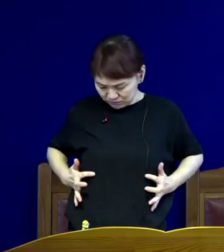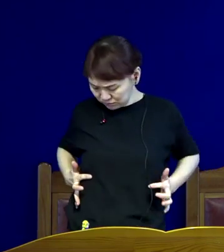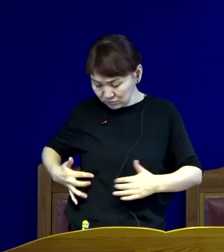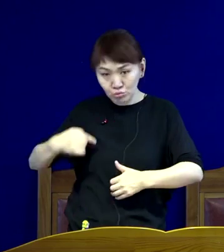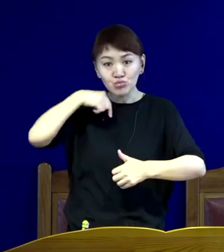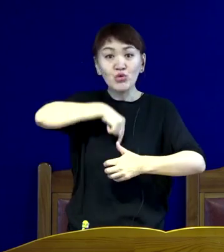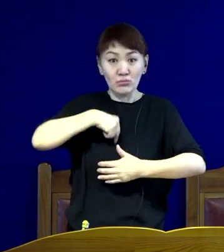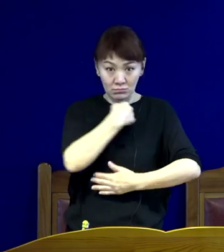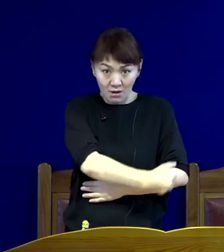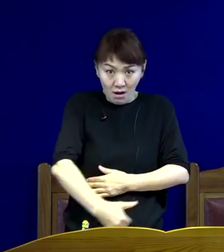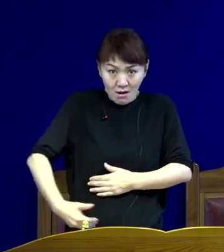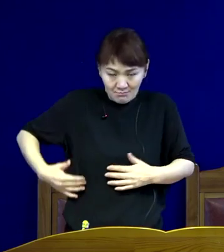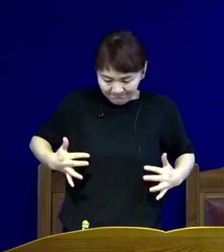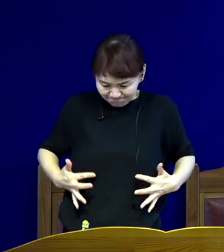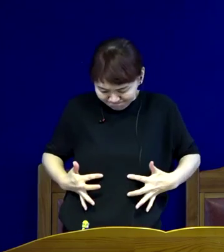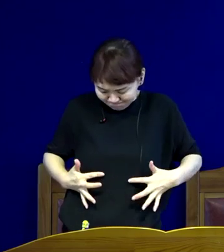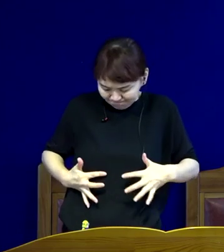Тэгэхээр